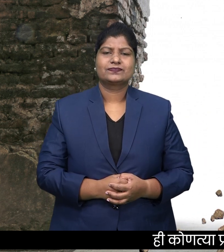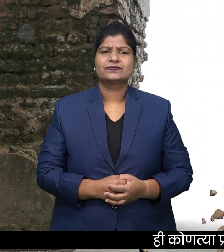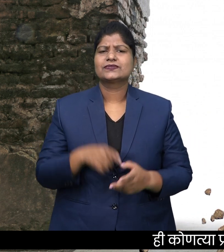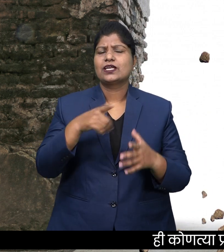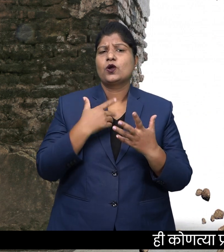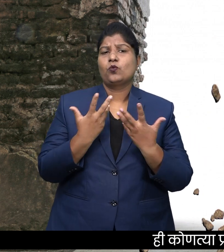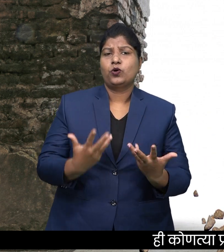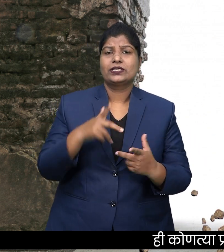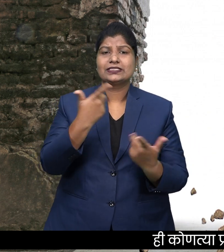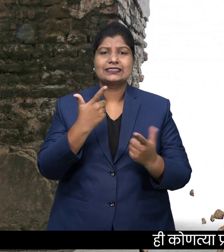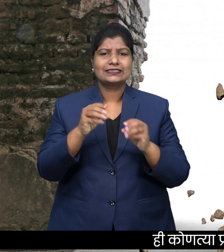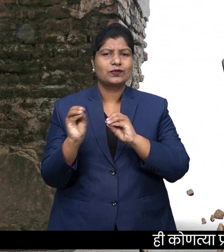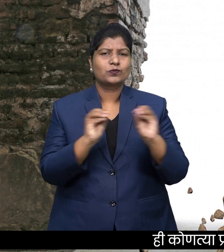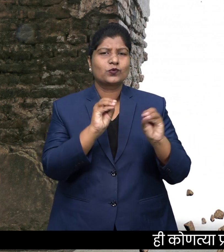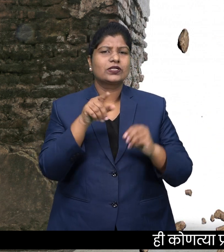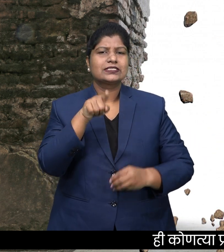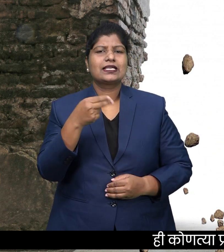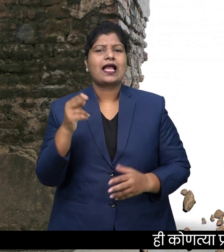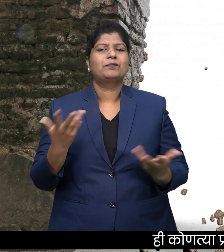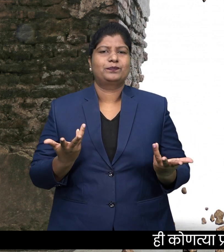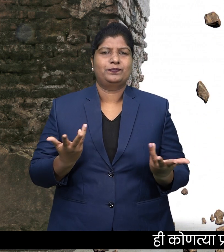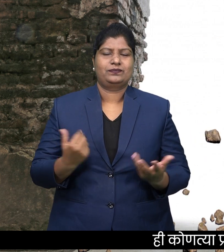ही कोणत्या प्रकारची हालचाल आहे?